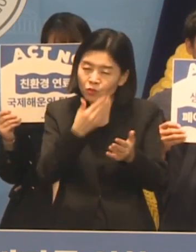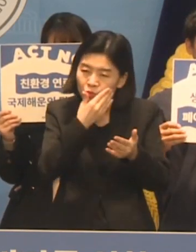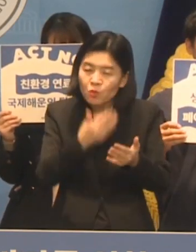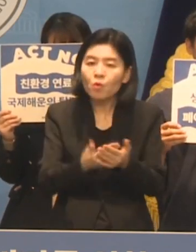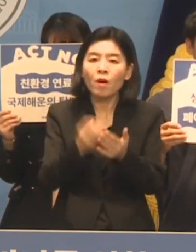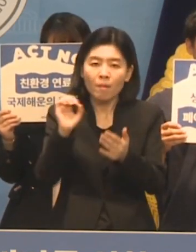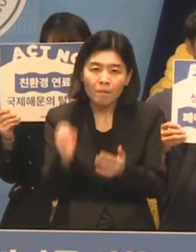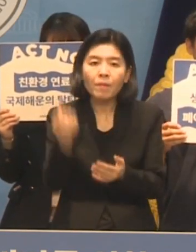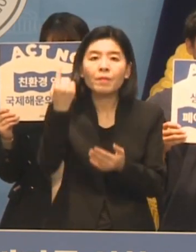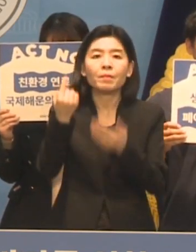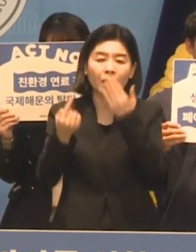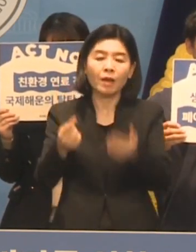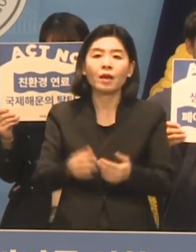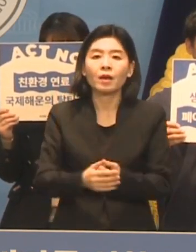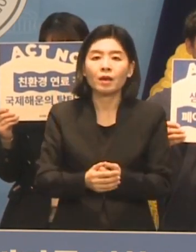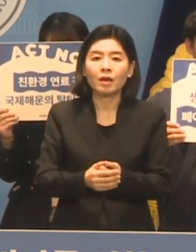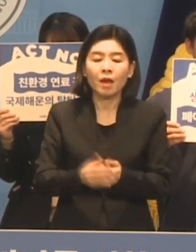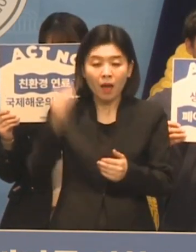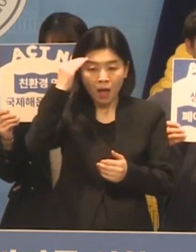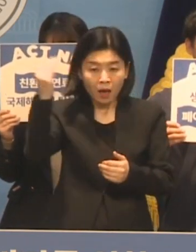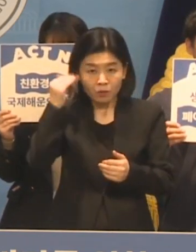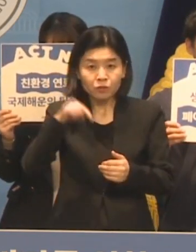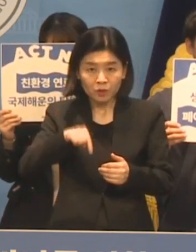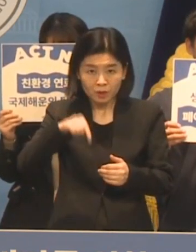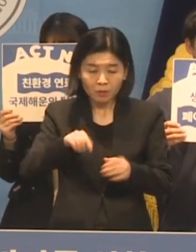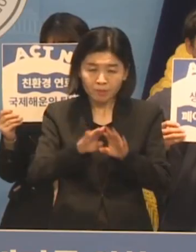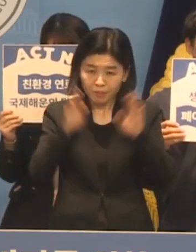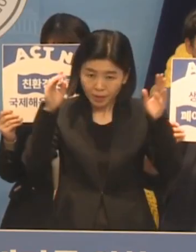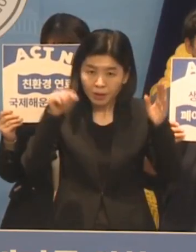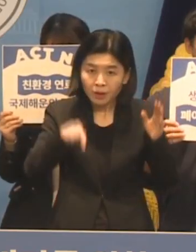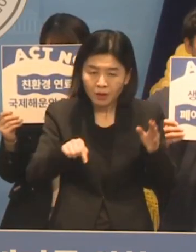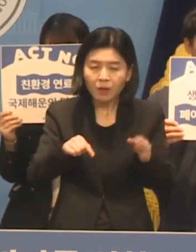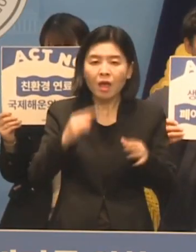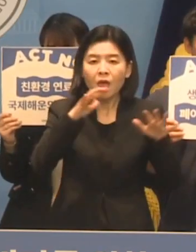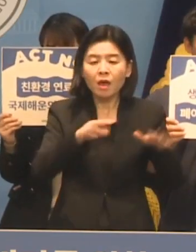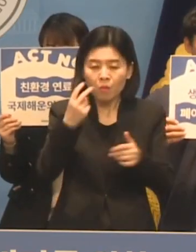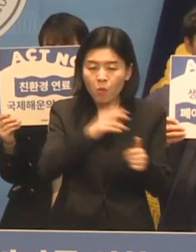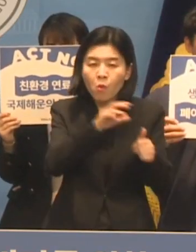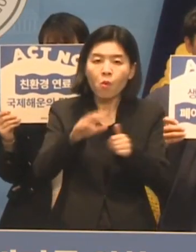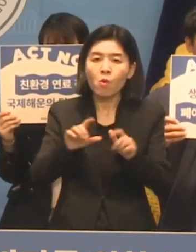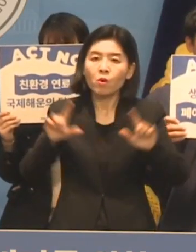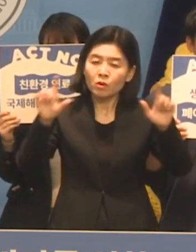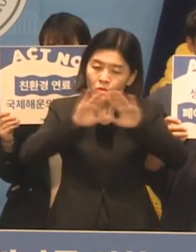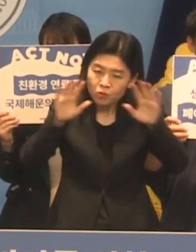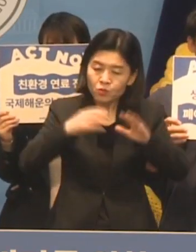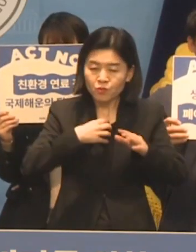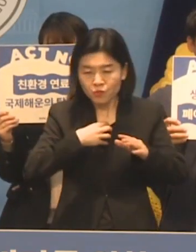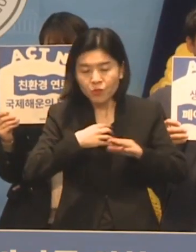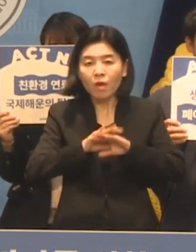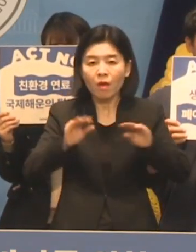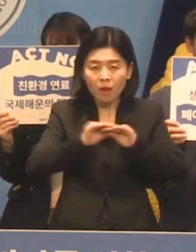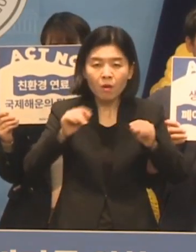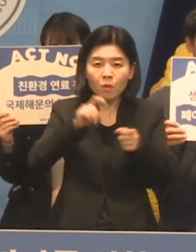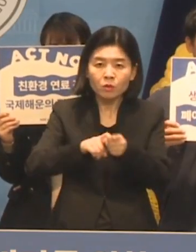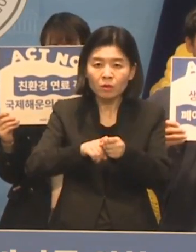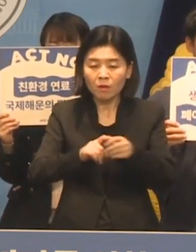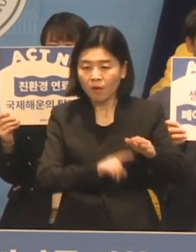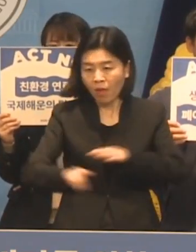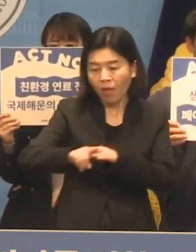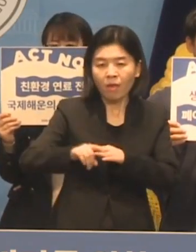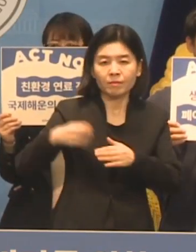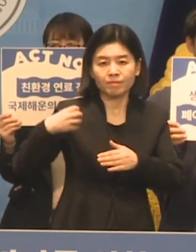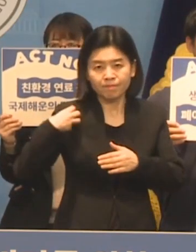수 있습니다. 특히 개최국인 한국은 해양보호와 기후위기 대응에 있어 국제사회에 책임 있는 리더십을